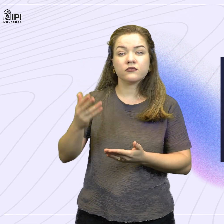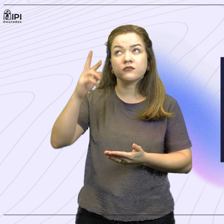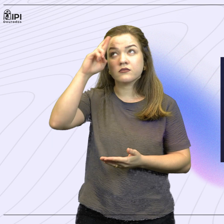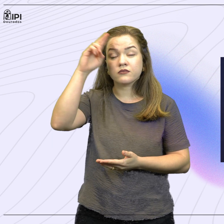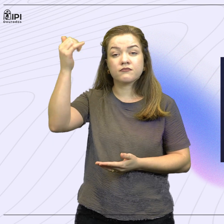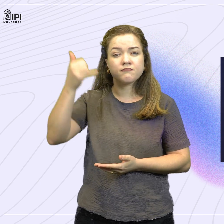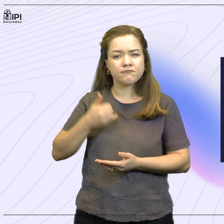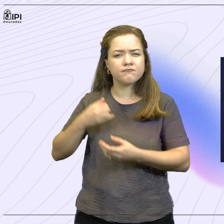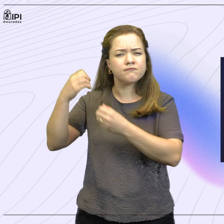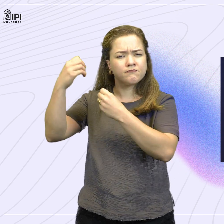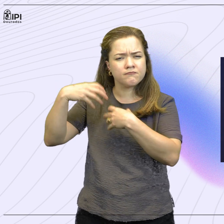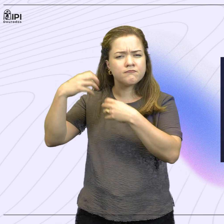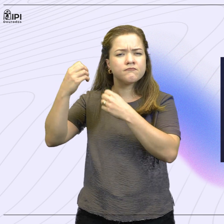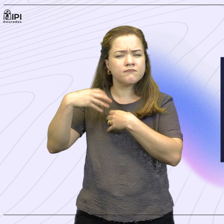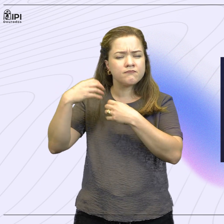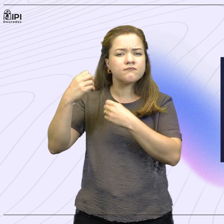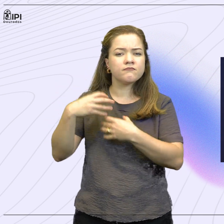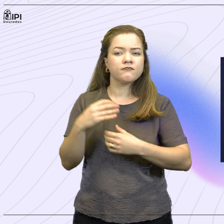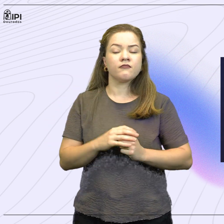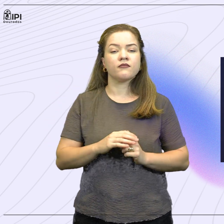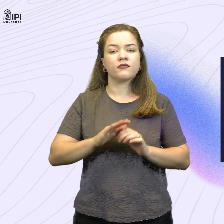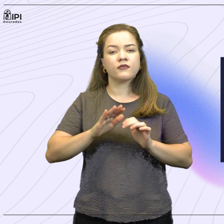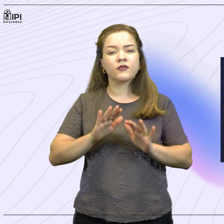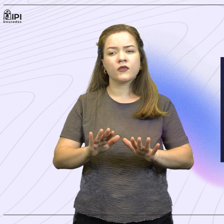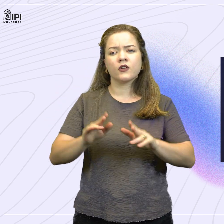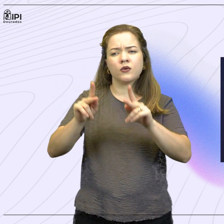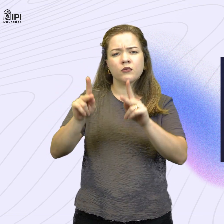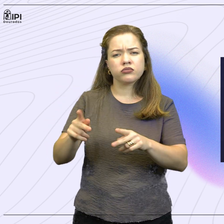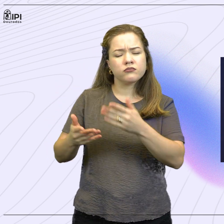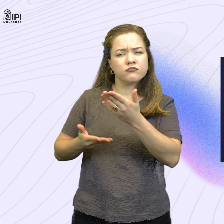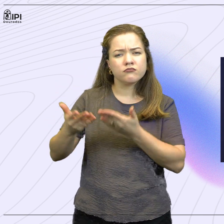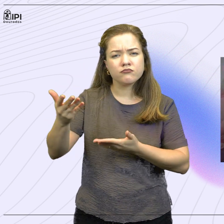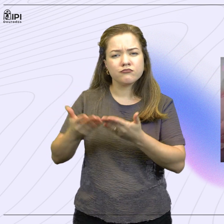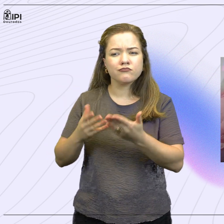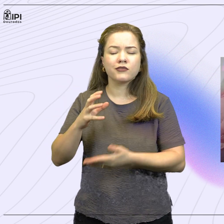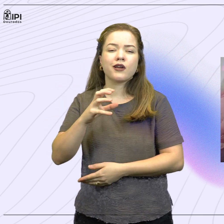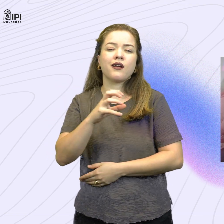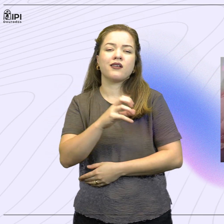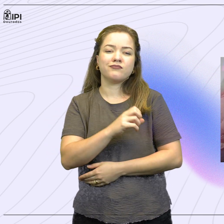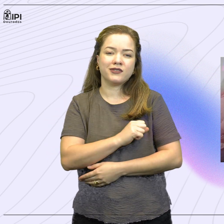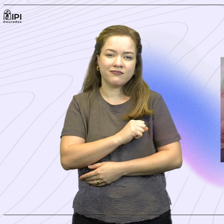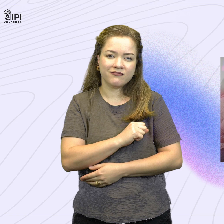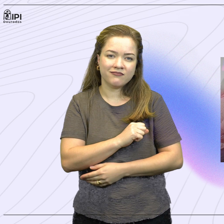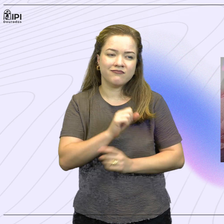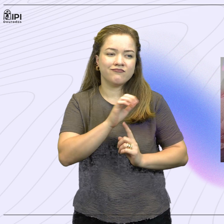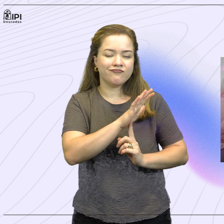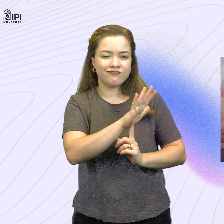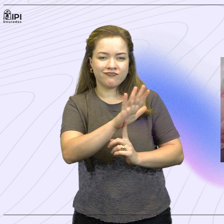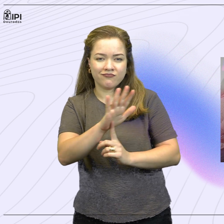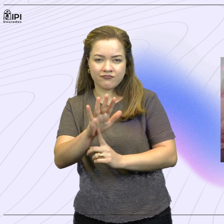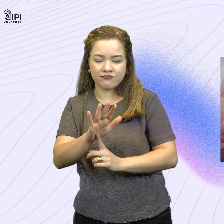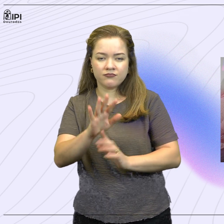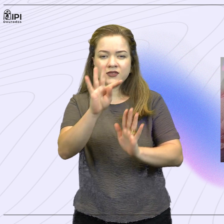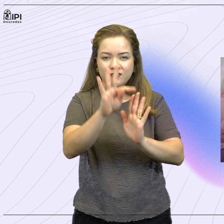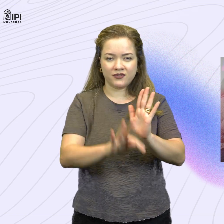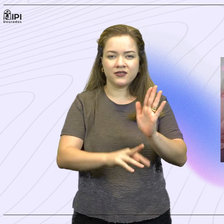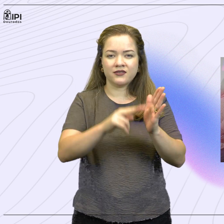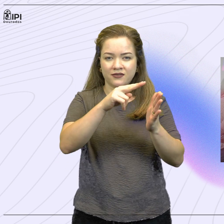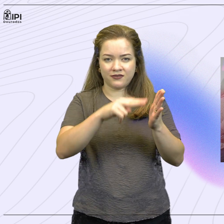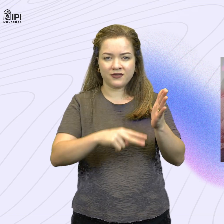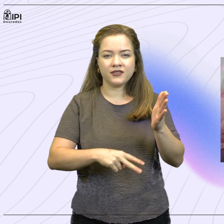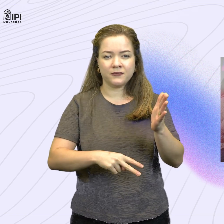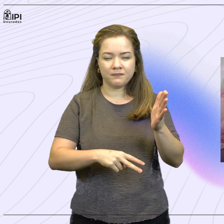corações, nesses propósitos, um povo servidor é um povo que ama. O texto que nós lemos, né,